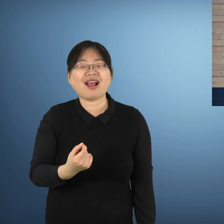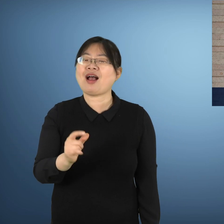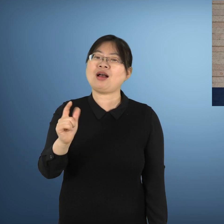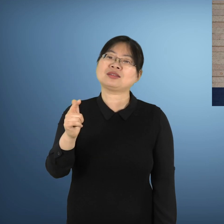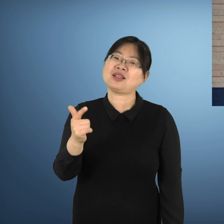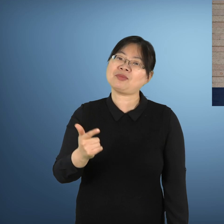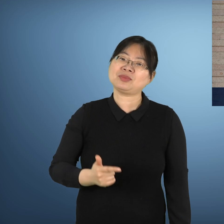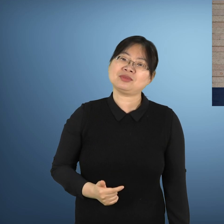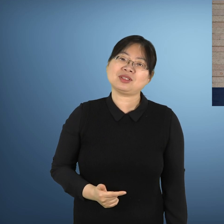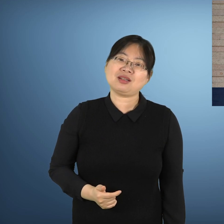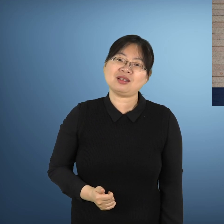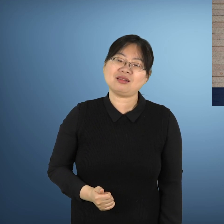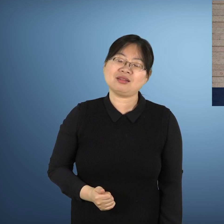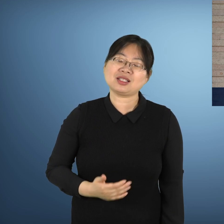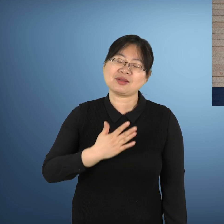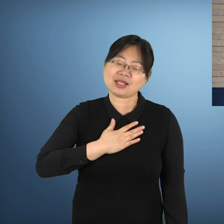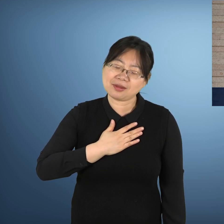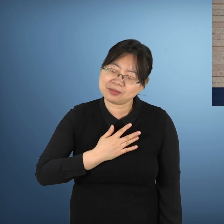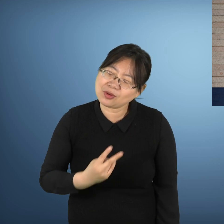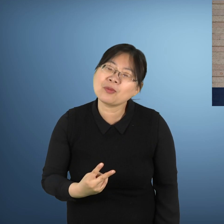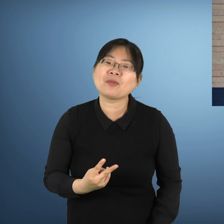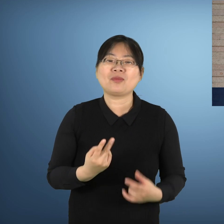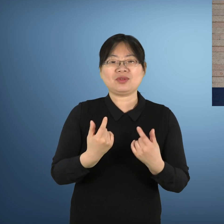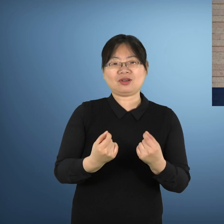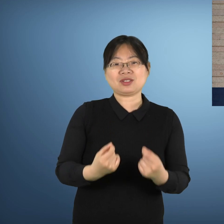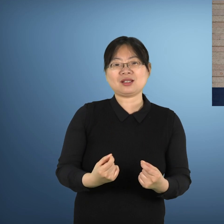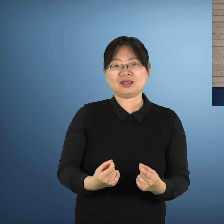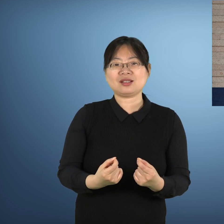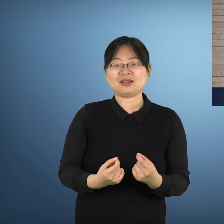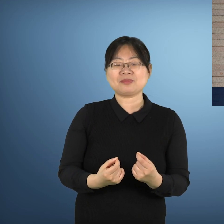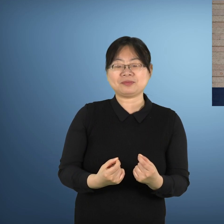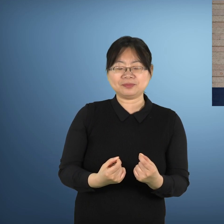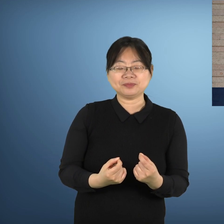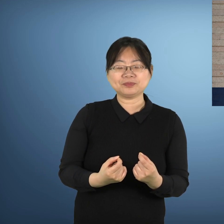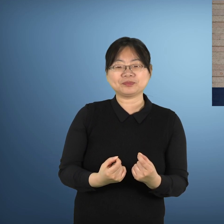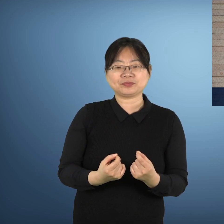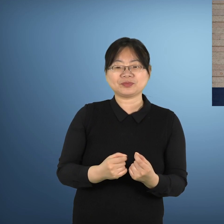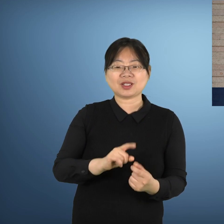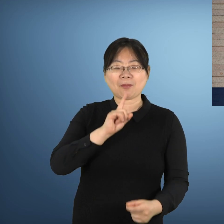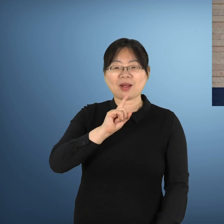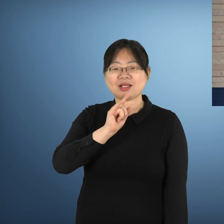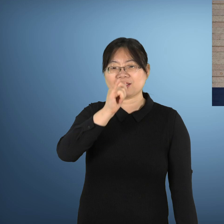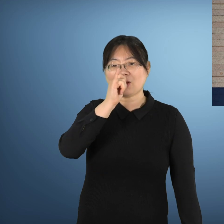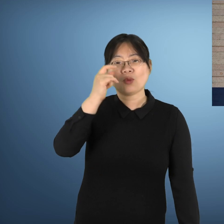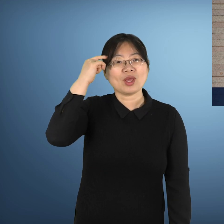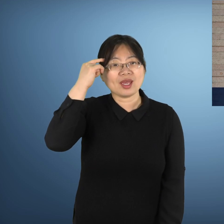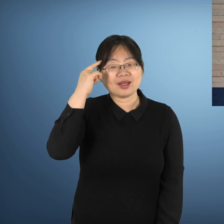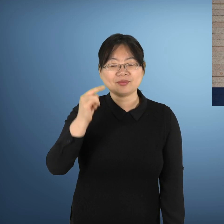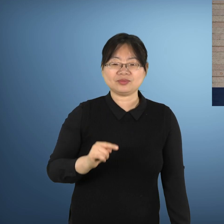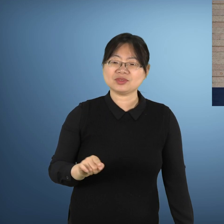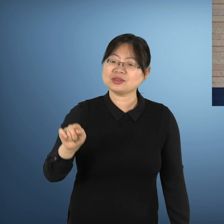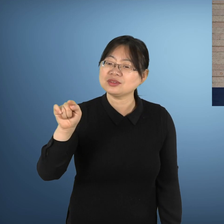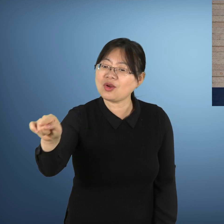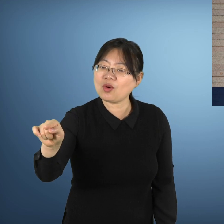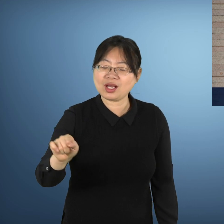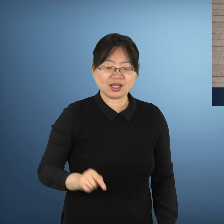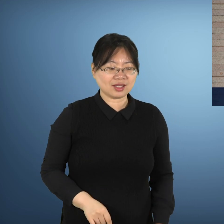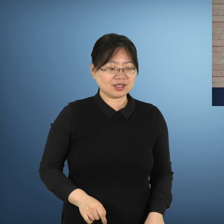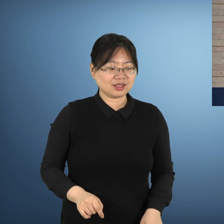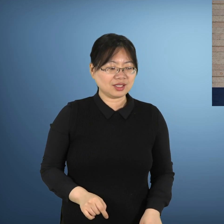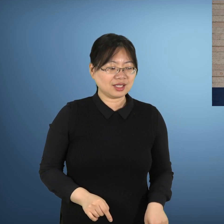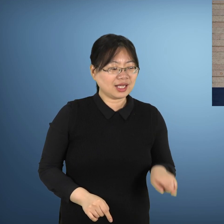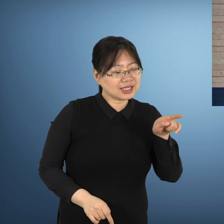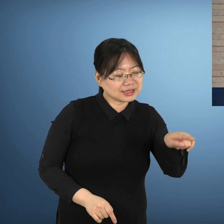상당히 의도적인 발언입니다. 그래서 이렇게 번역할 수 있어요. 네가 이 사람들이 나를